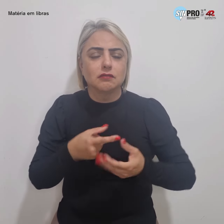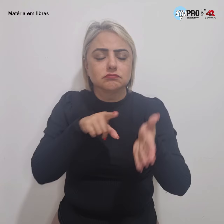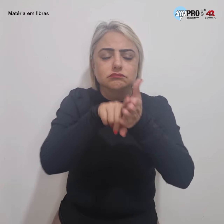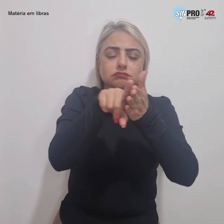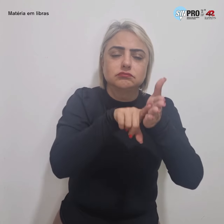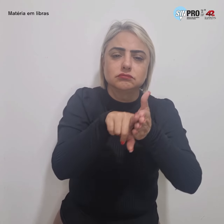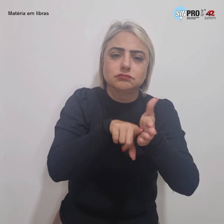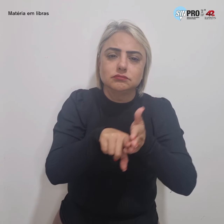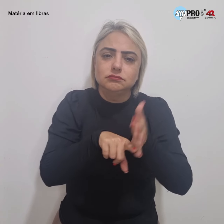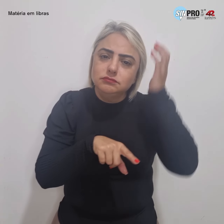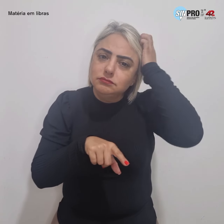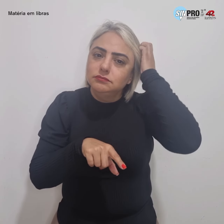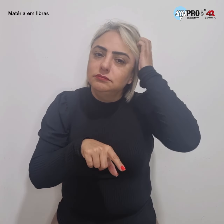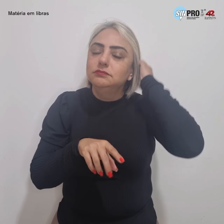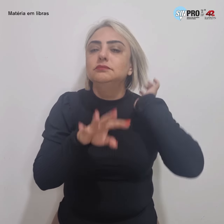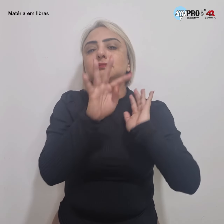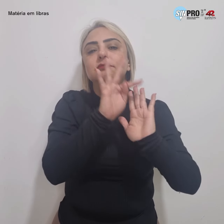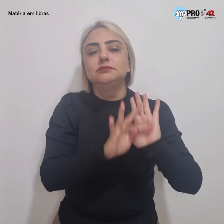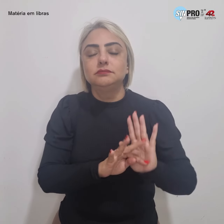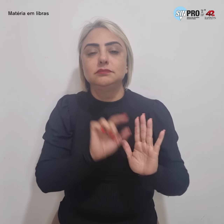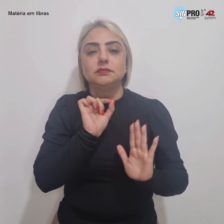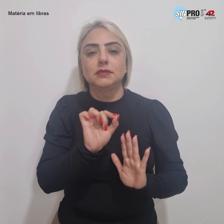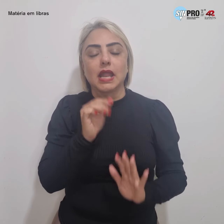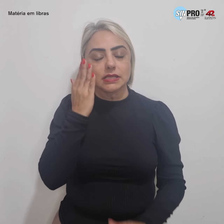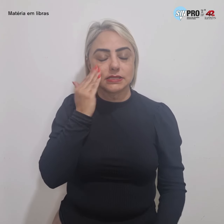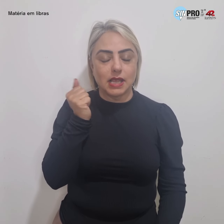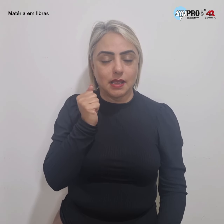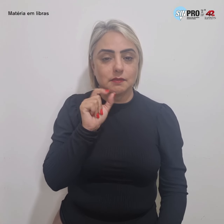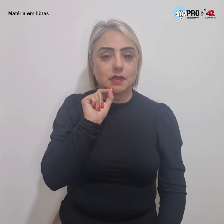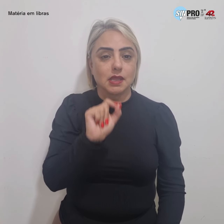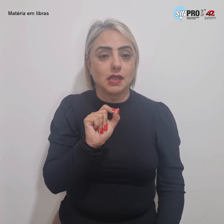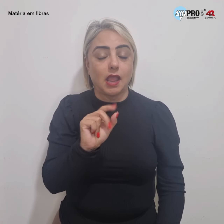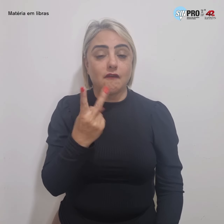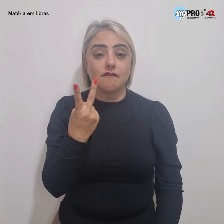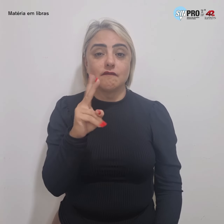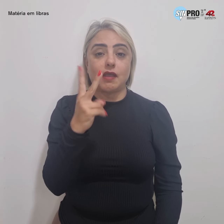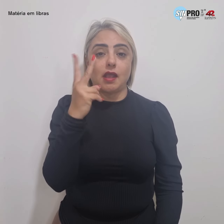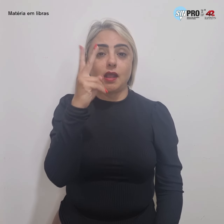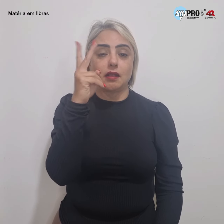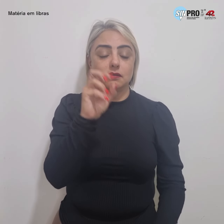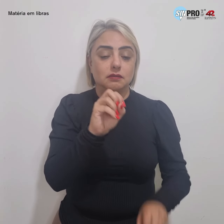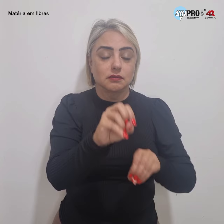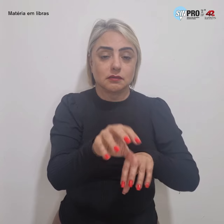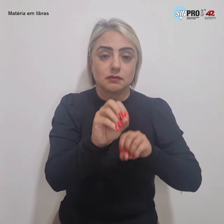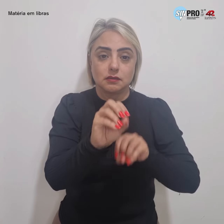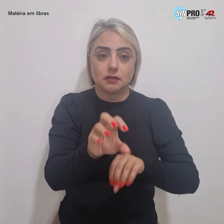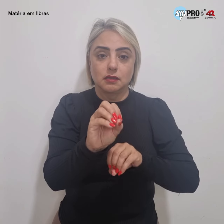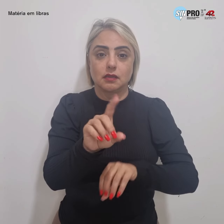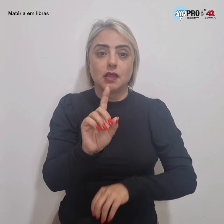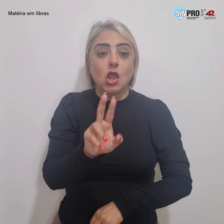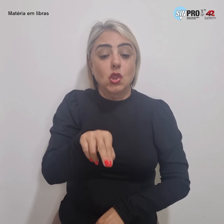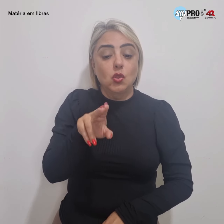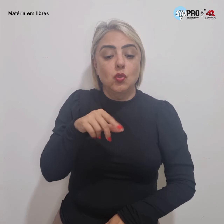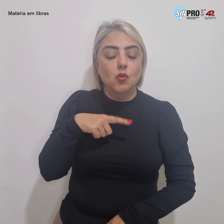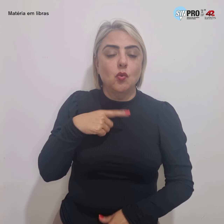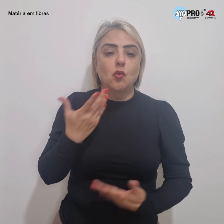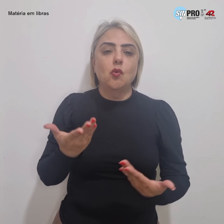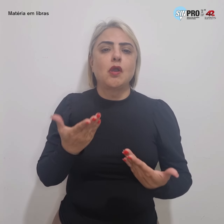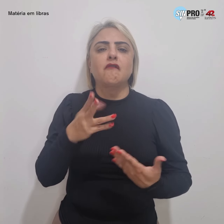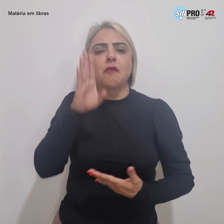por meio deste texto. Sabe-se que a valorização da educação nunca foi carro-chefe do